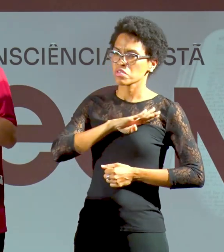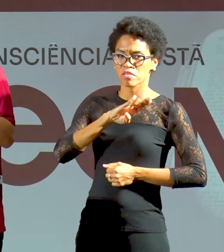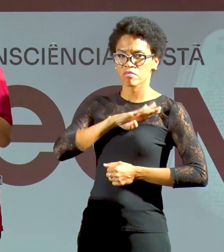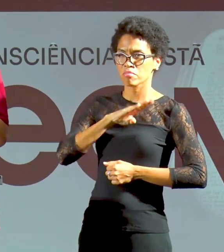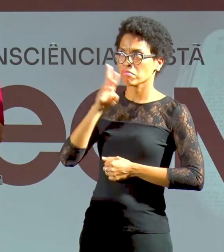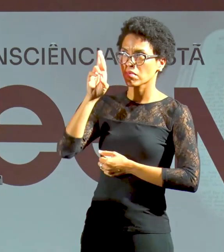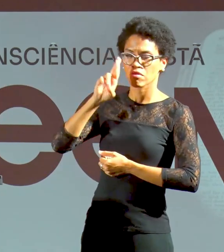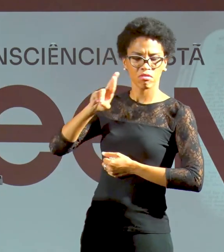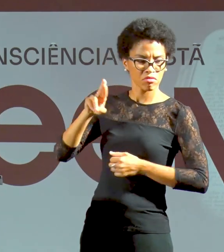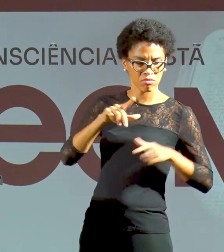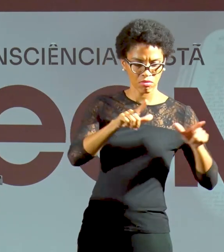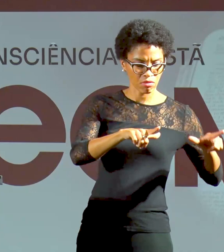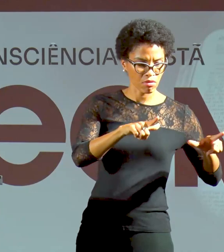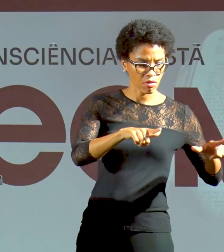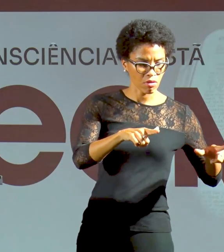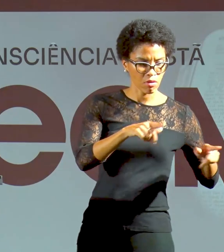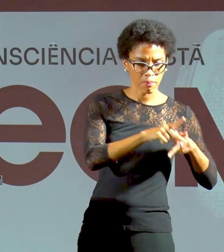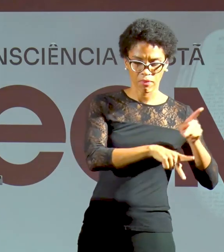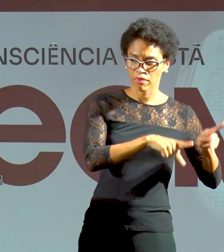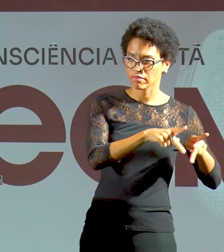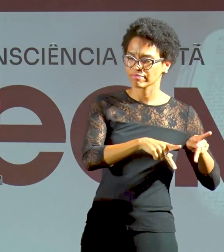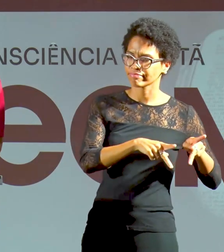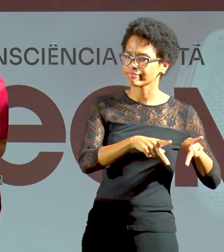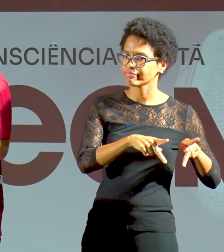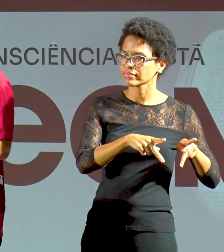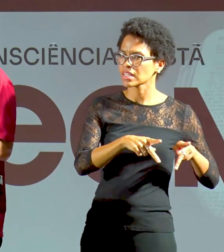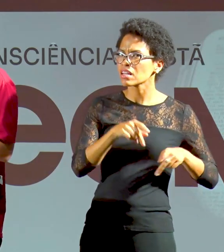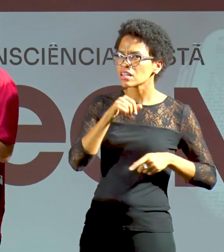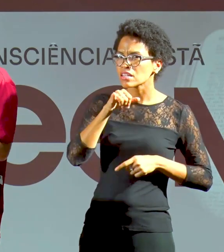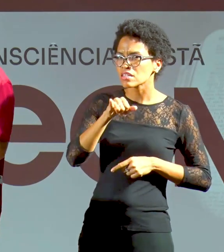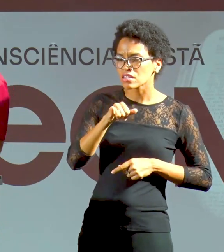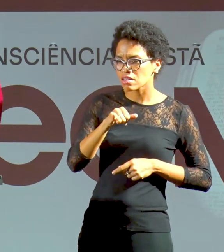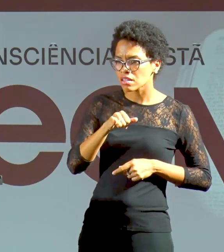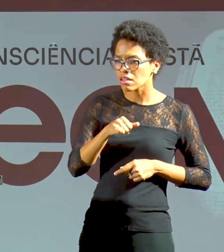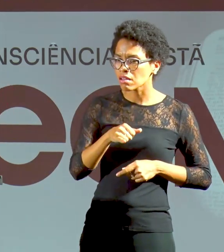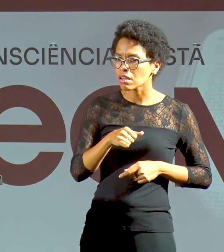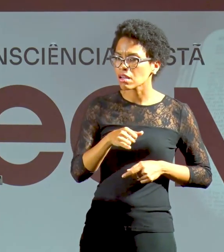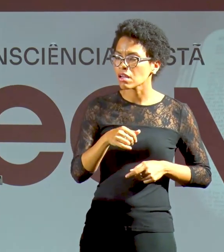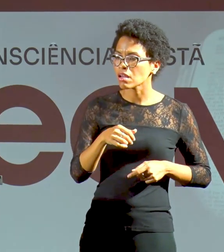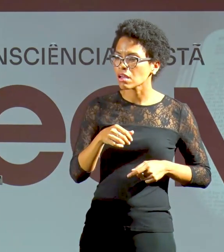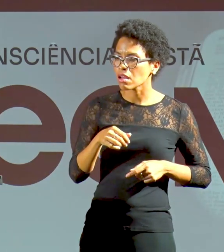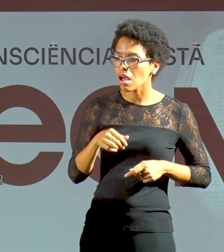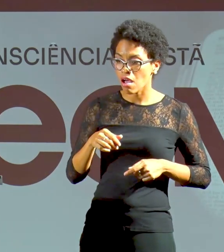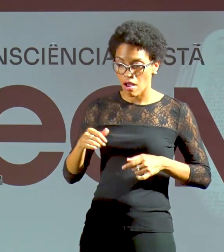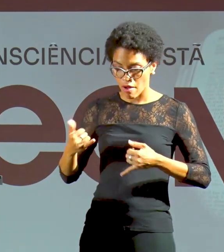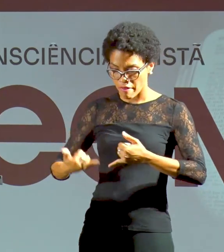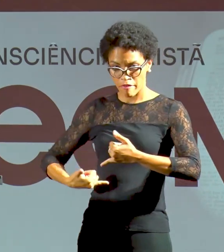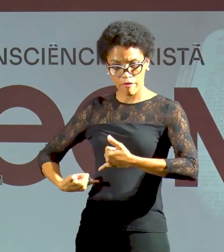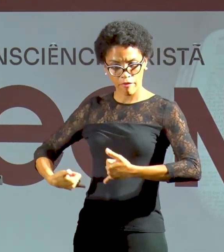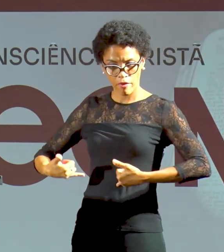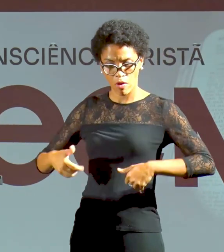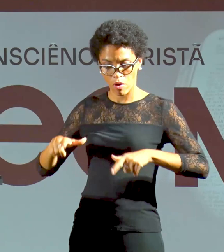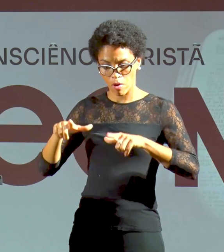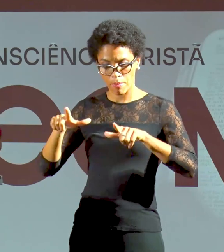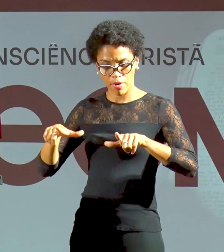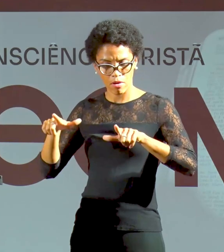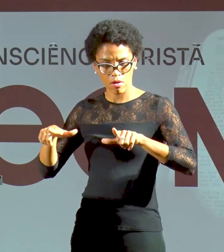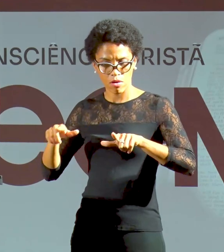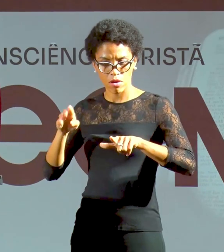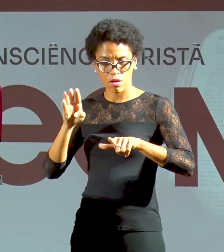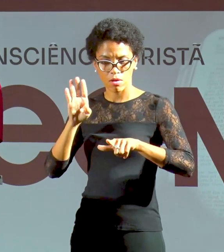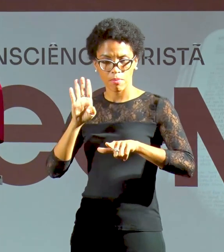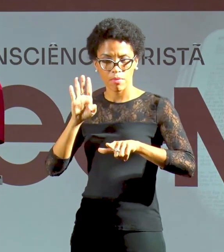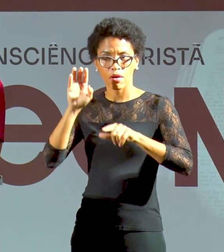se aquela situação estava acontecendo por conta do Pecado ele